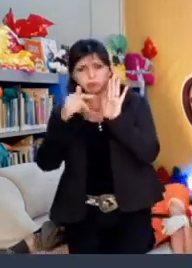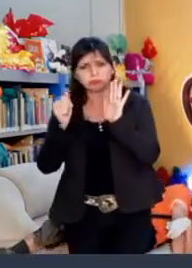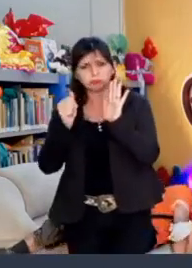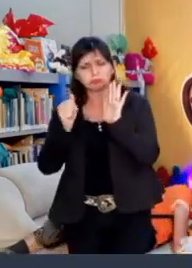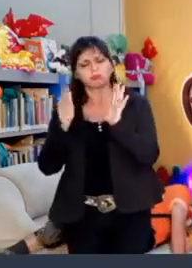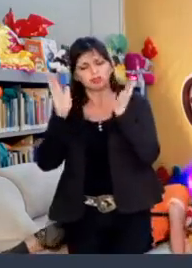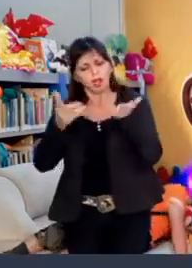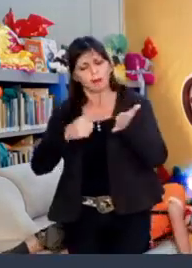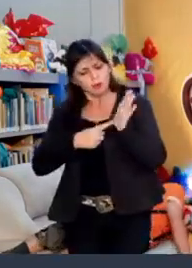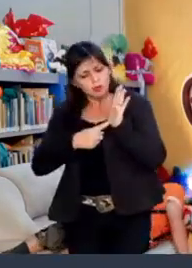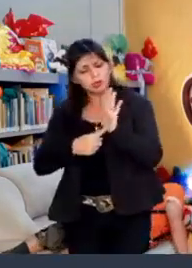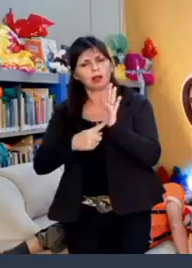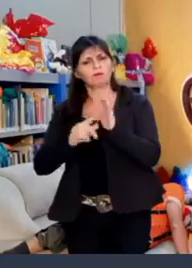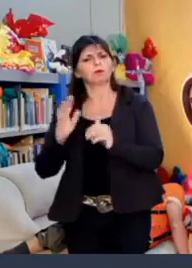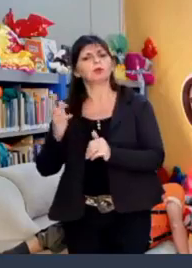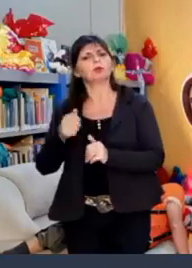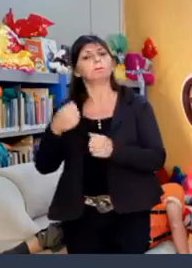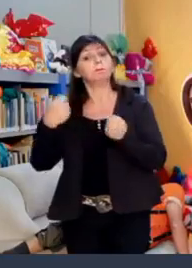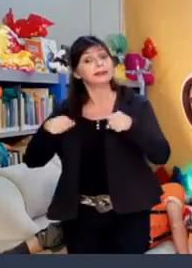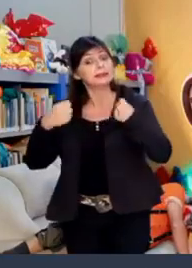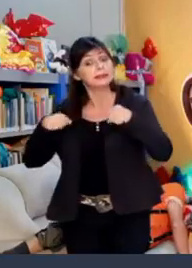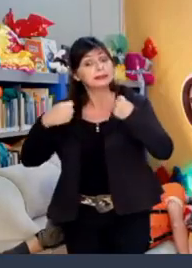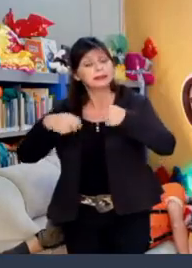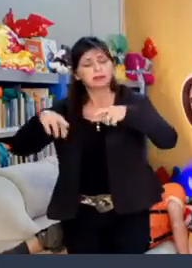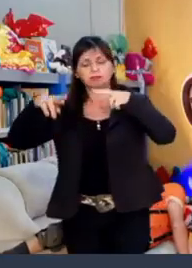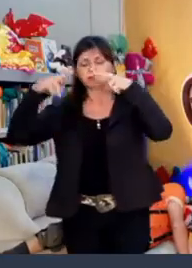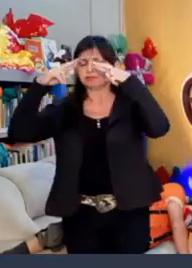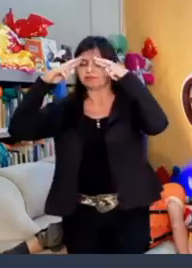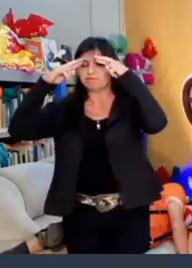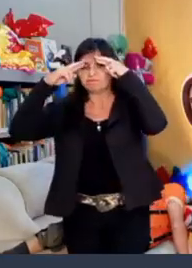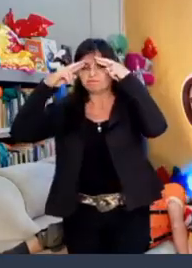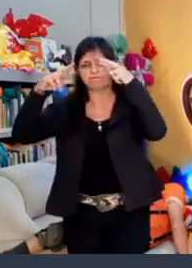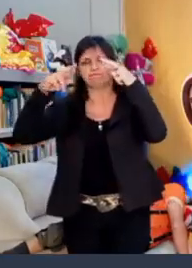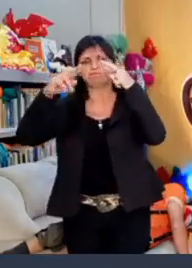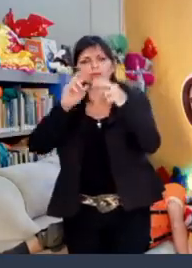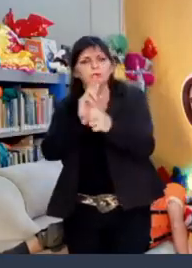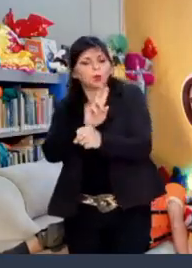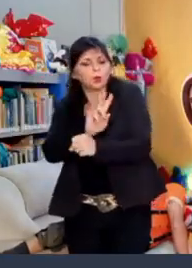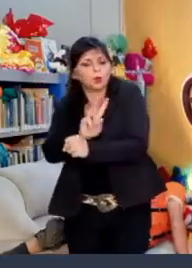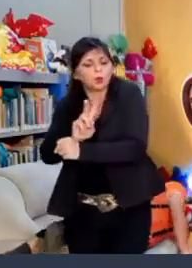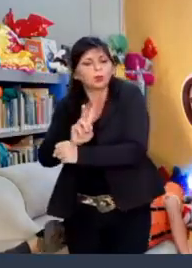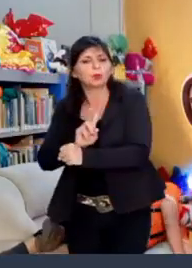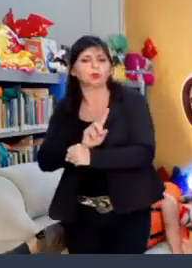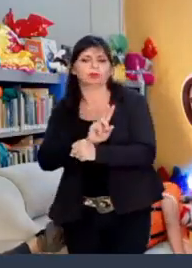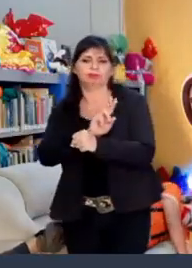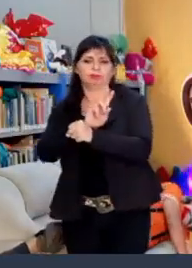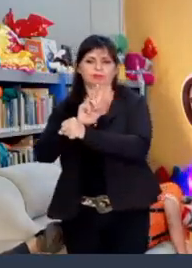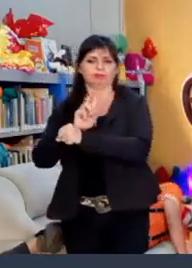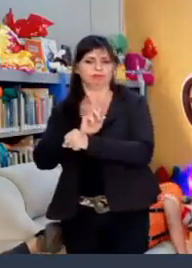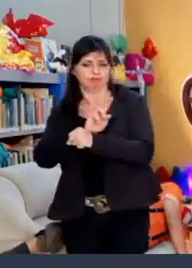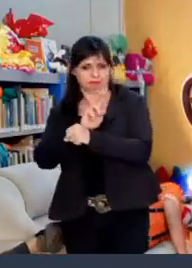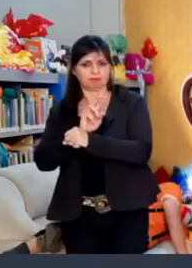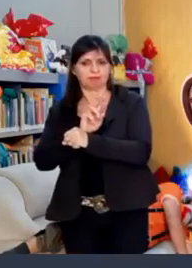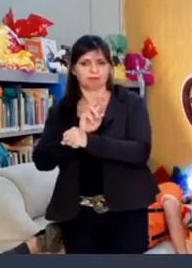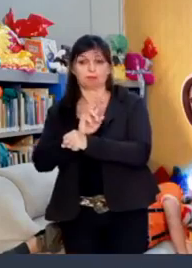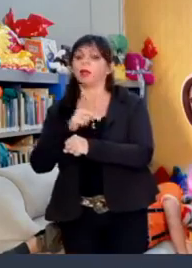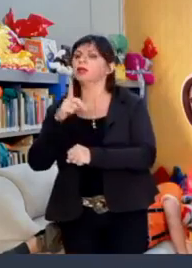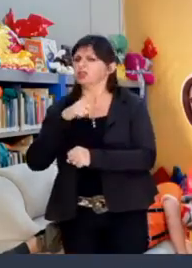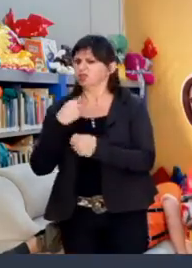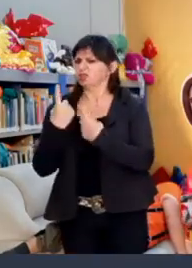respeito, de cuidado, e existiam algumas tradições,